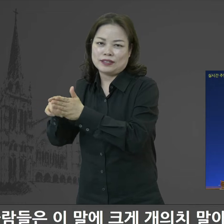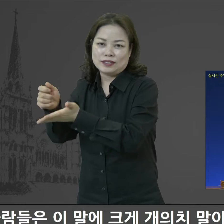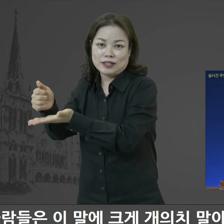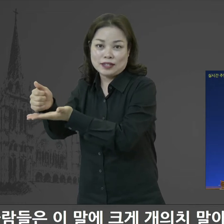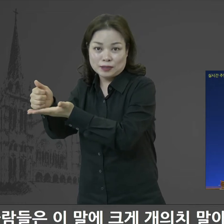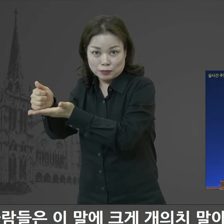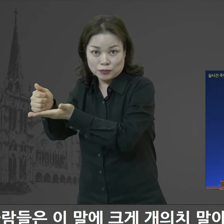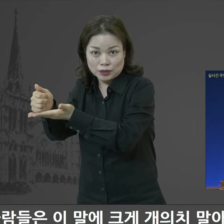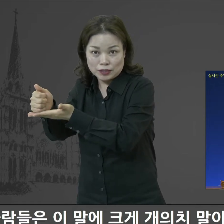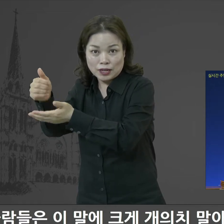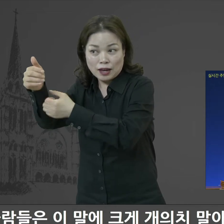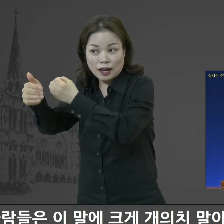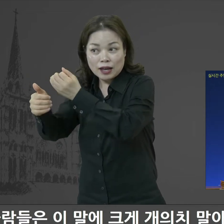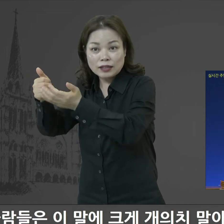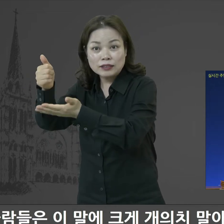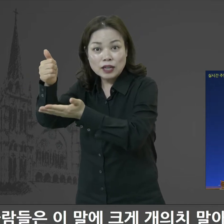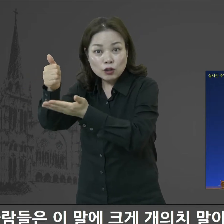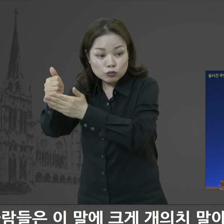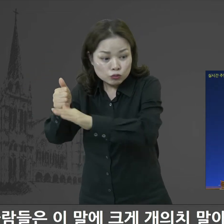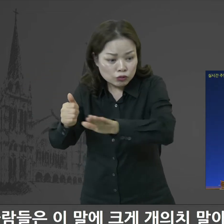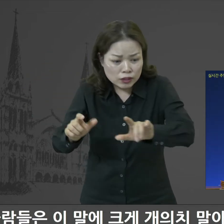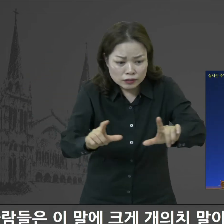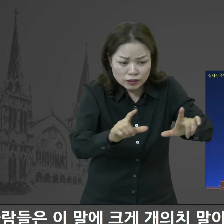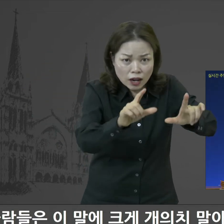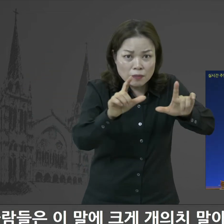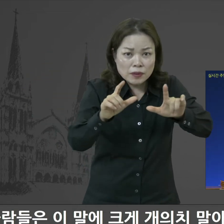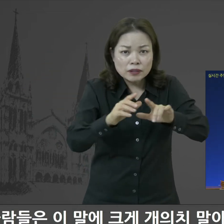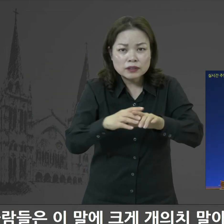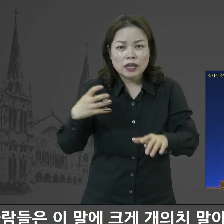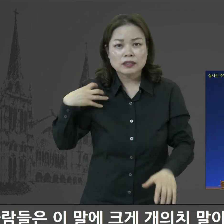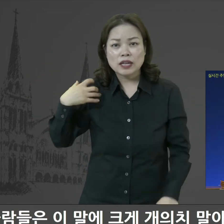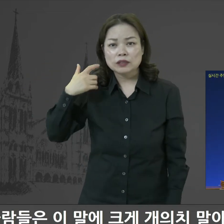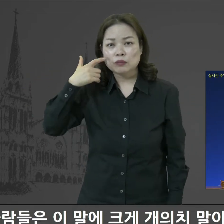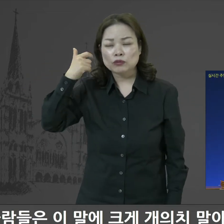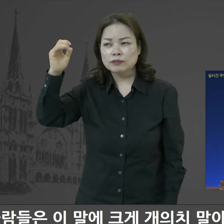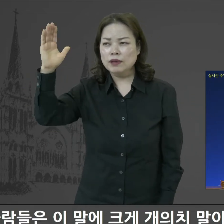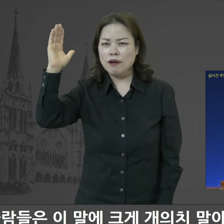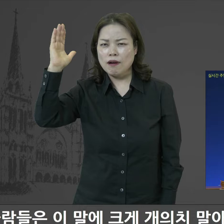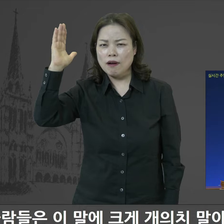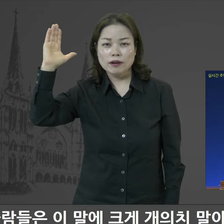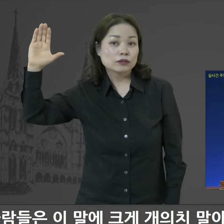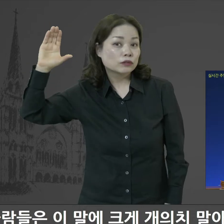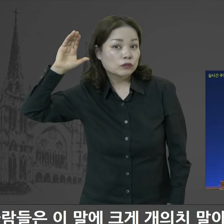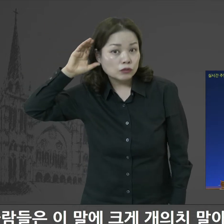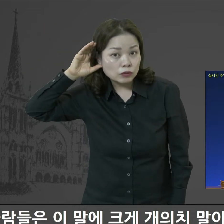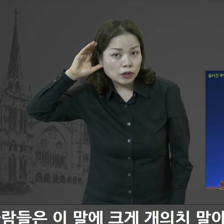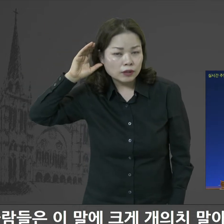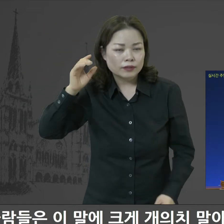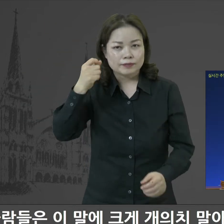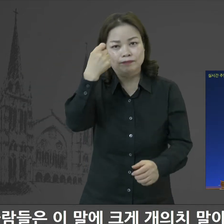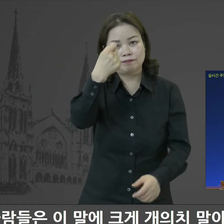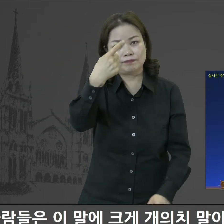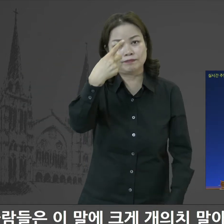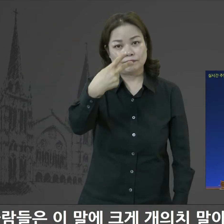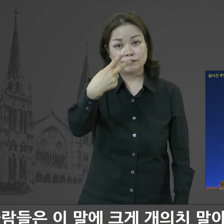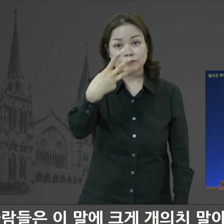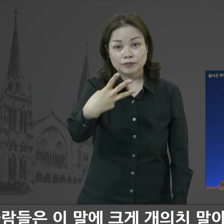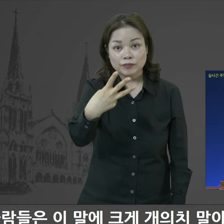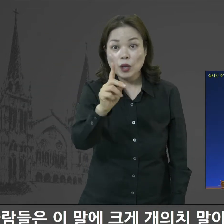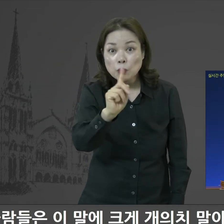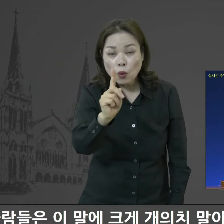언약의 신실하신 하나님은 우리의 삶에서, 우리가 담임 목사님을 통해서 계속해서 말씀을 듣지만 세 가지가 있죠.